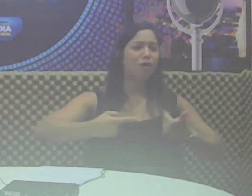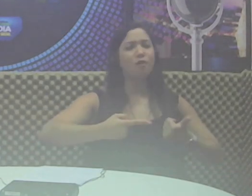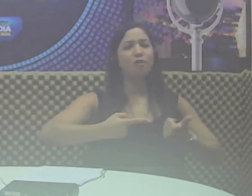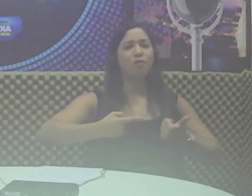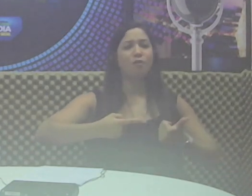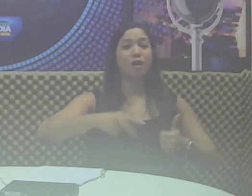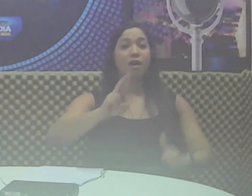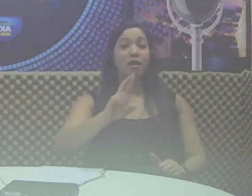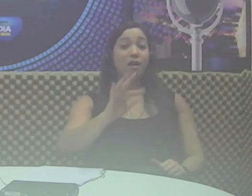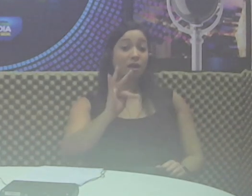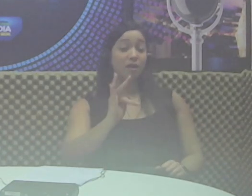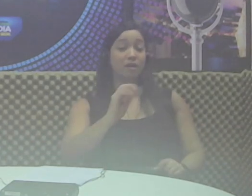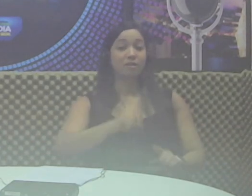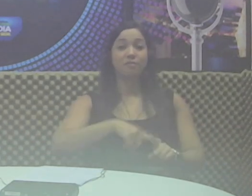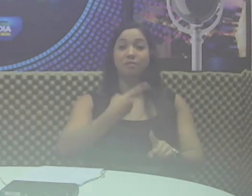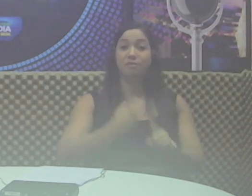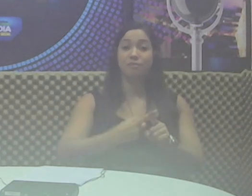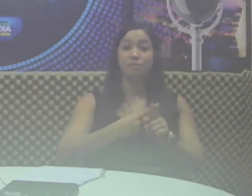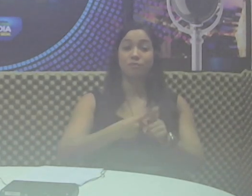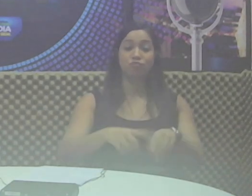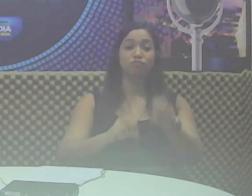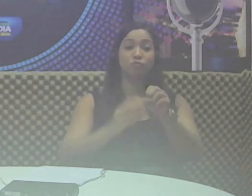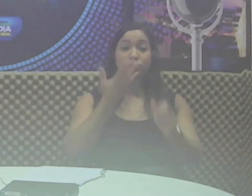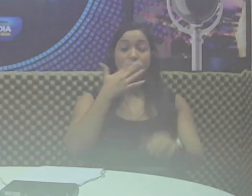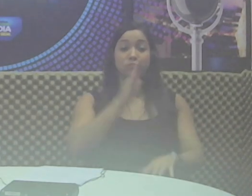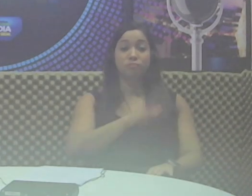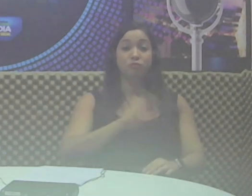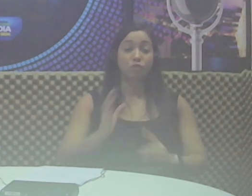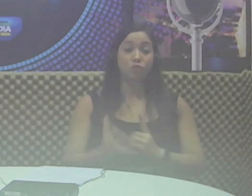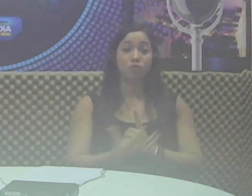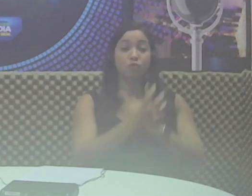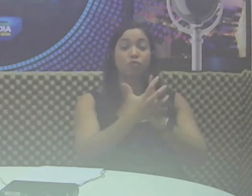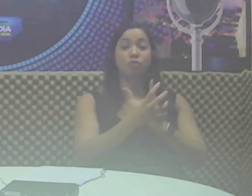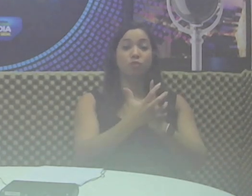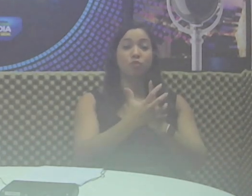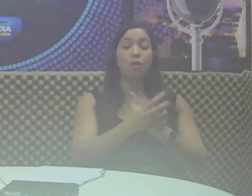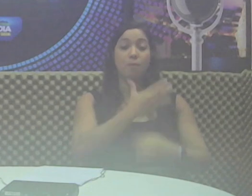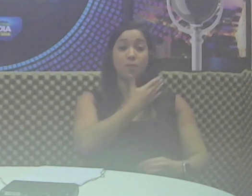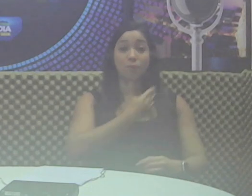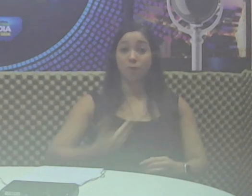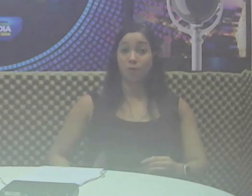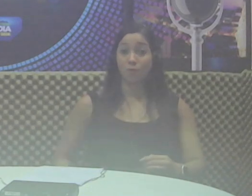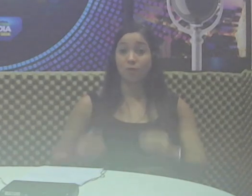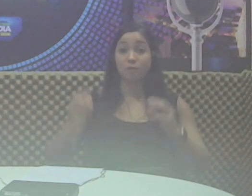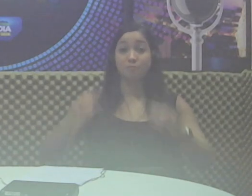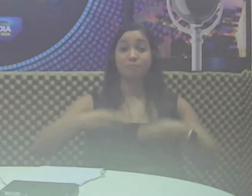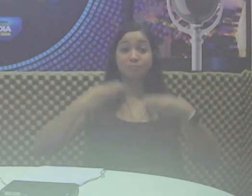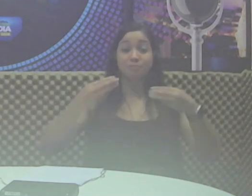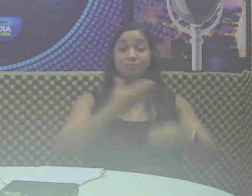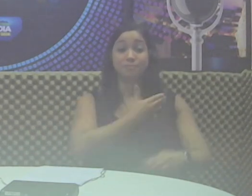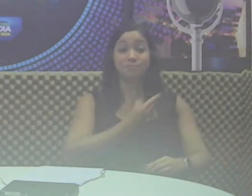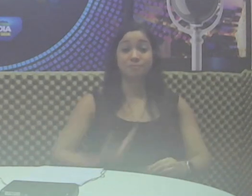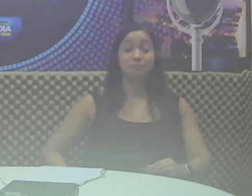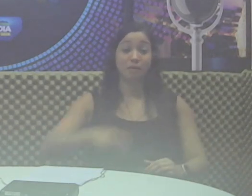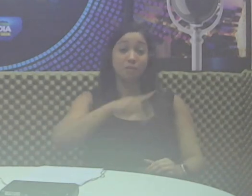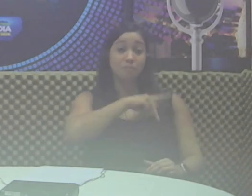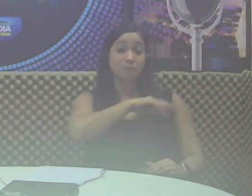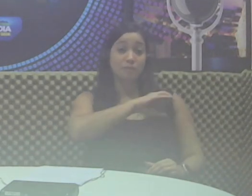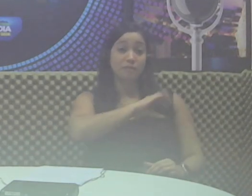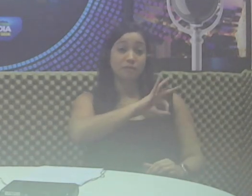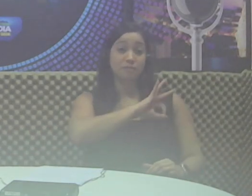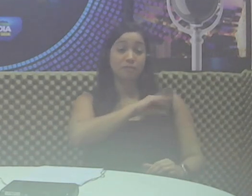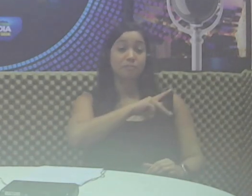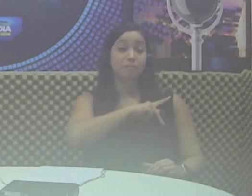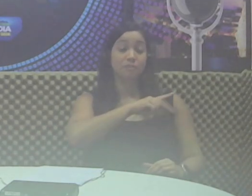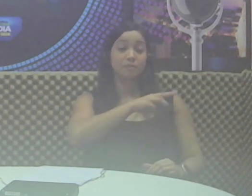Receita Federal, Conselho Tutelar, Defensoria Pública, Ministério Público, Polícia Civil, Polícia